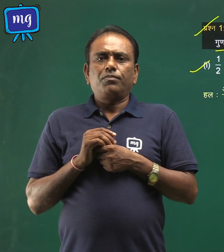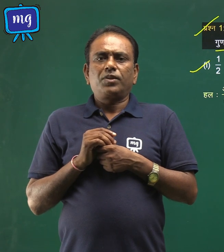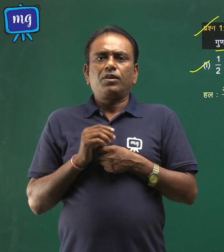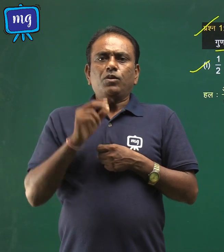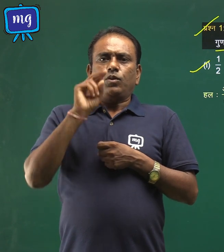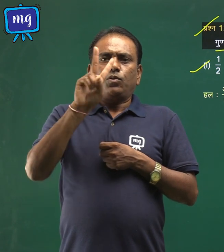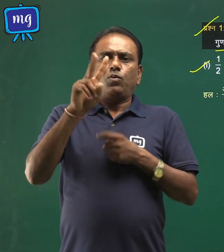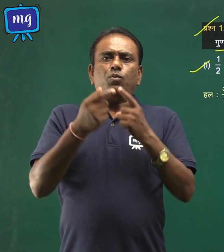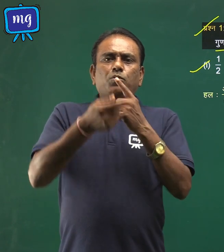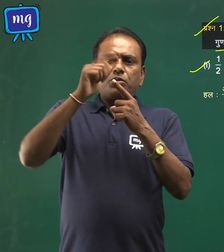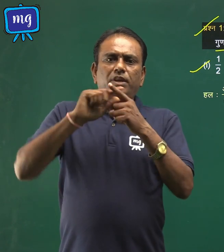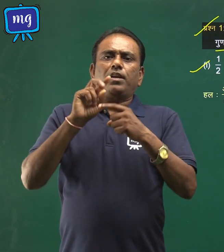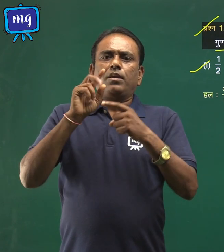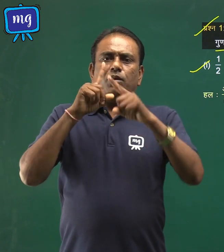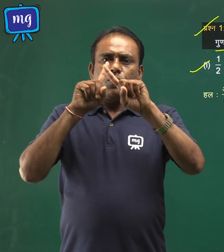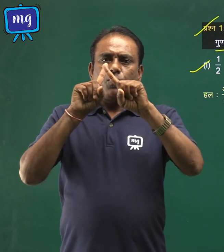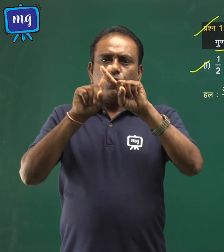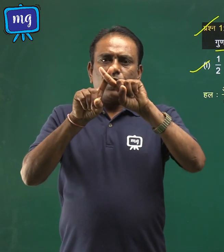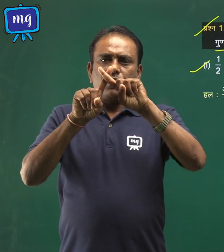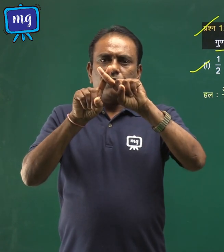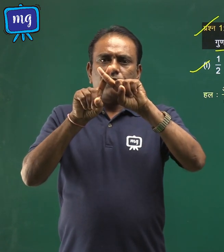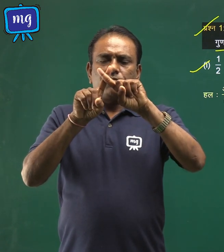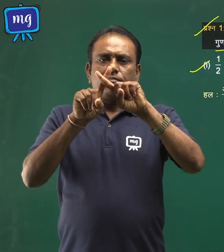2 से गुणा करेंगे,